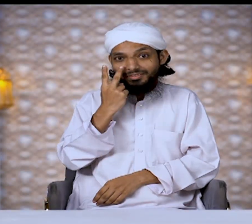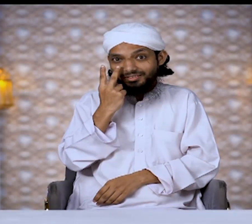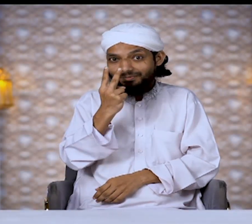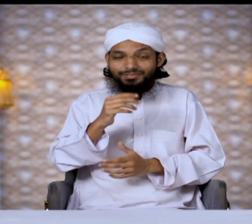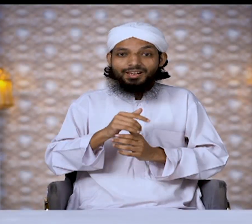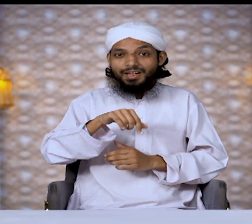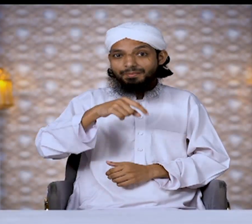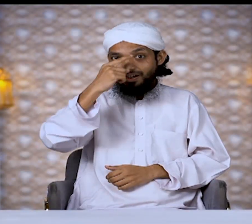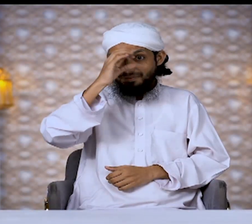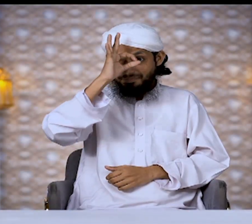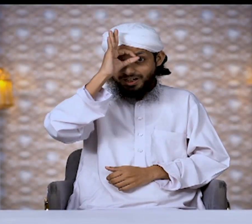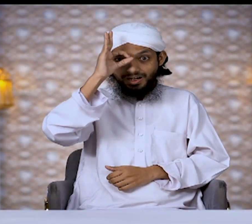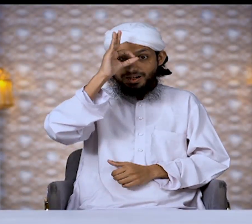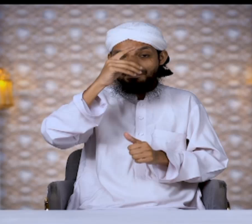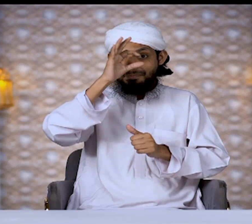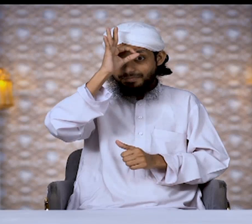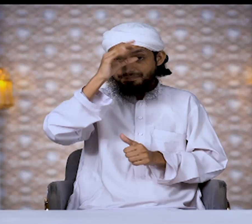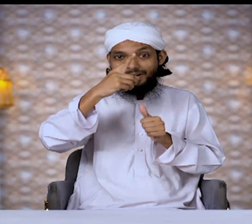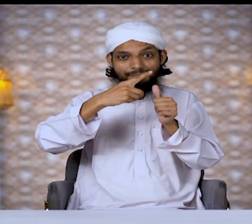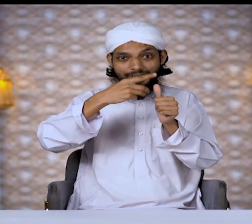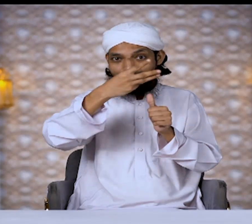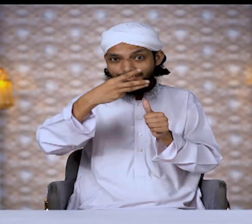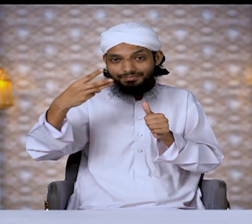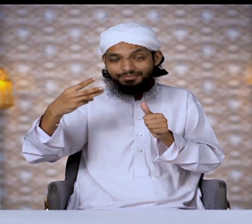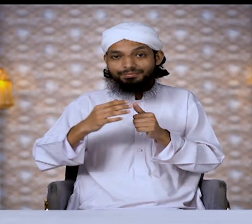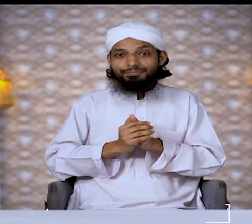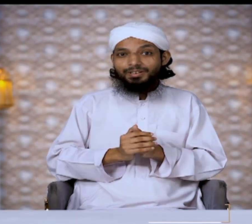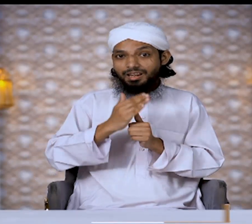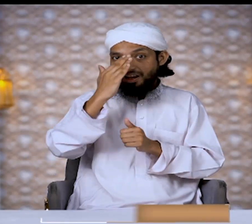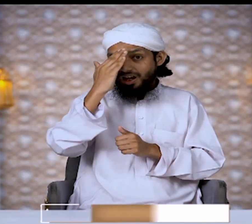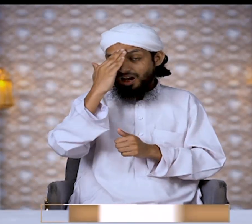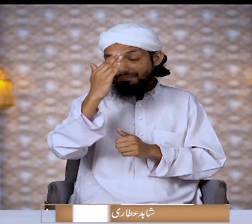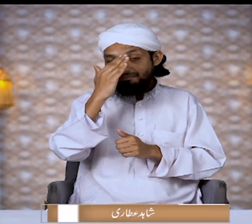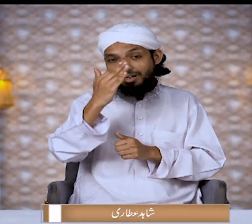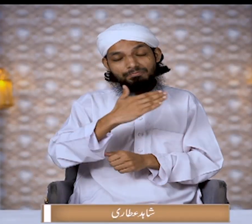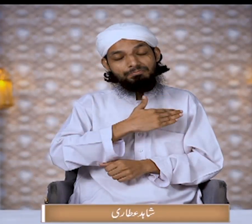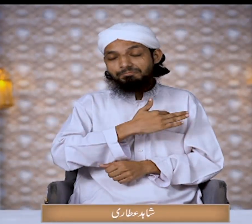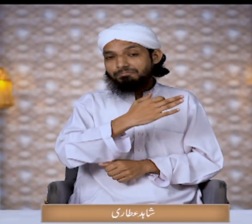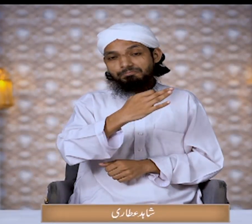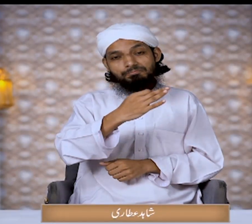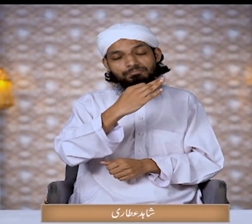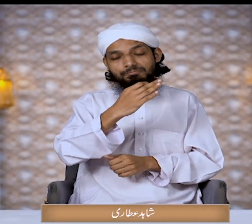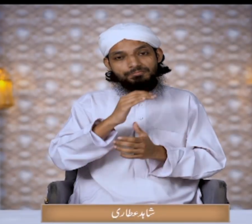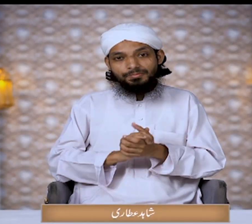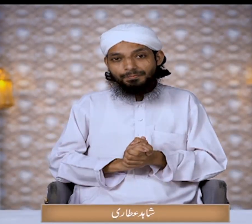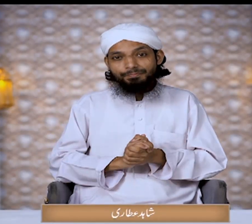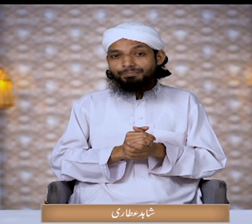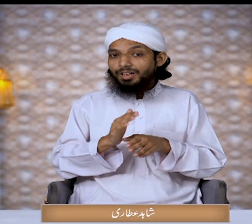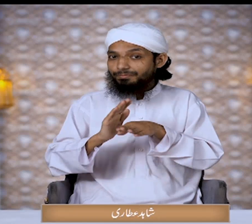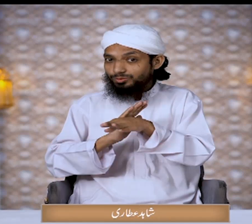آپ نے اعلیٰ حضرت رحمت اللہ علیہ کی ذات مبارکہ میں خدمت دین کا جذبہ کس قدر کوٹ کوٹ کر بھرا ہوا تھا کہ اتنی